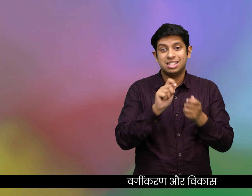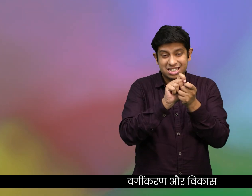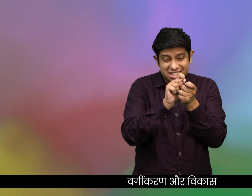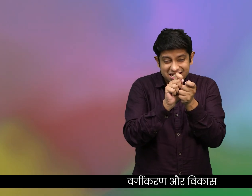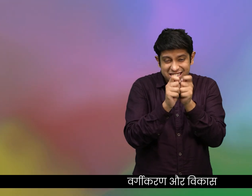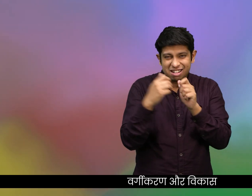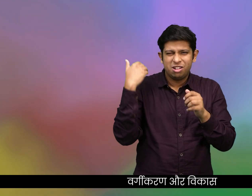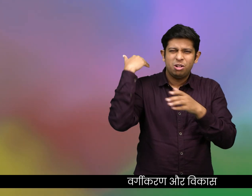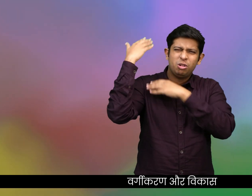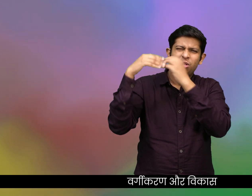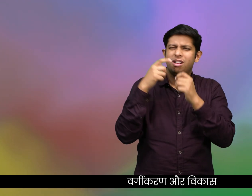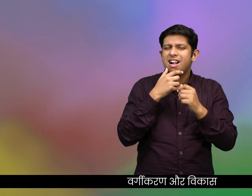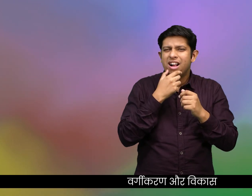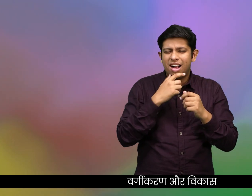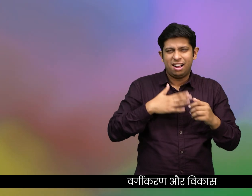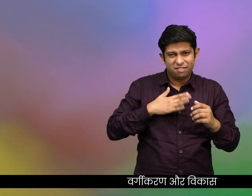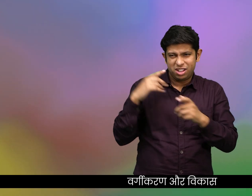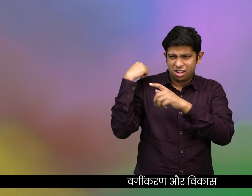वर्गीकरण और विकास।